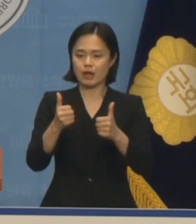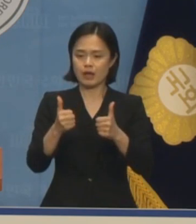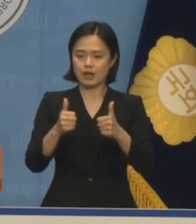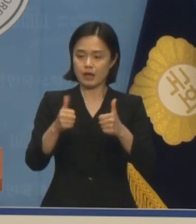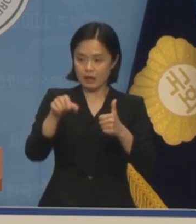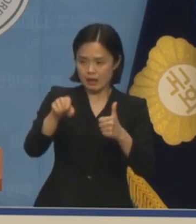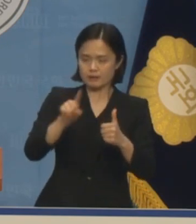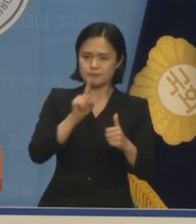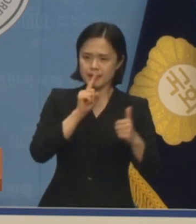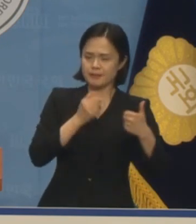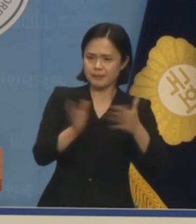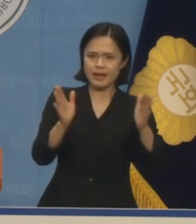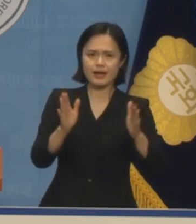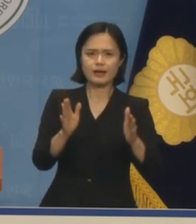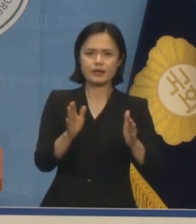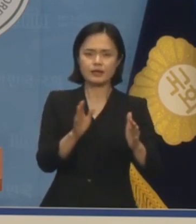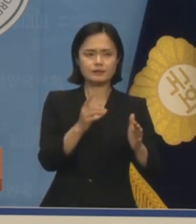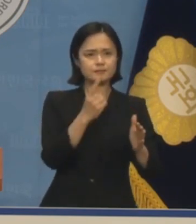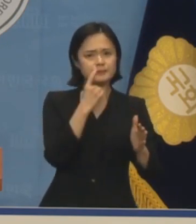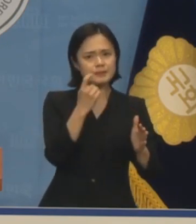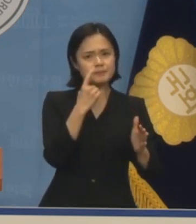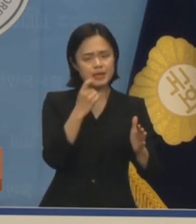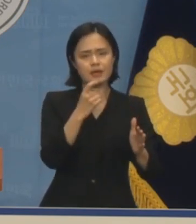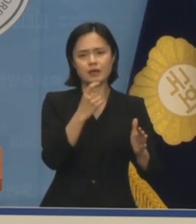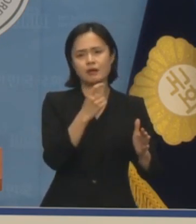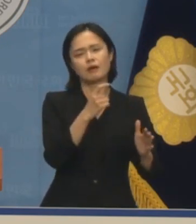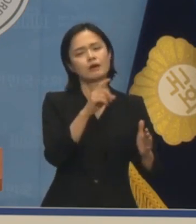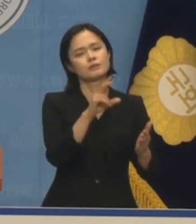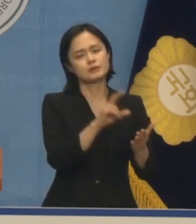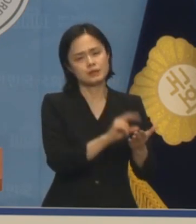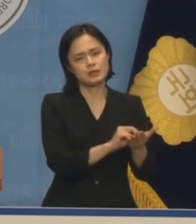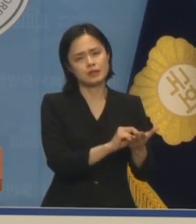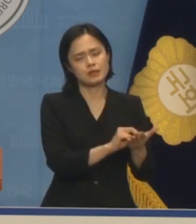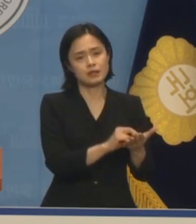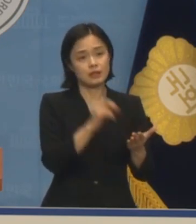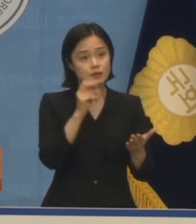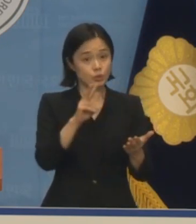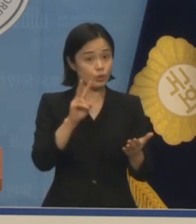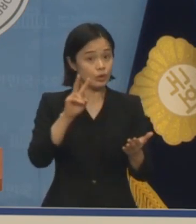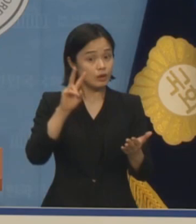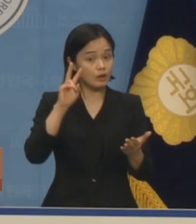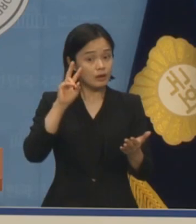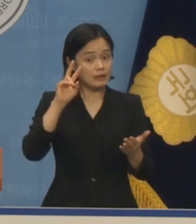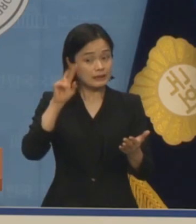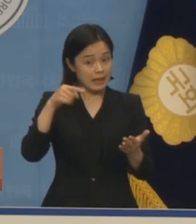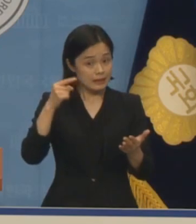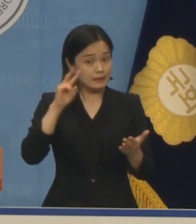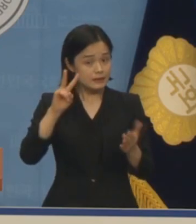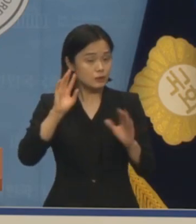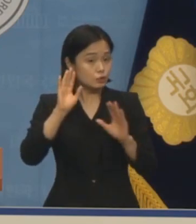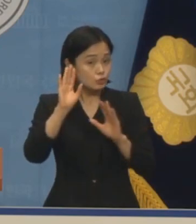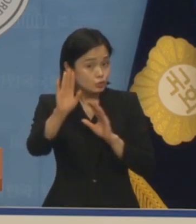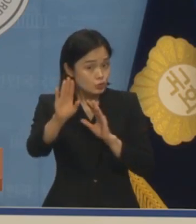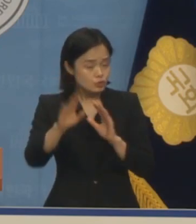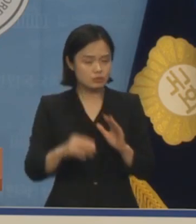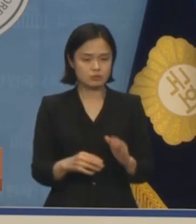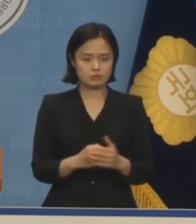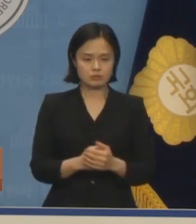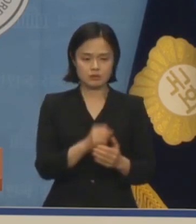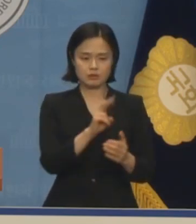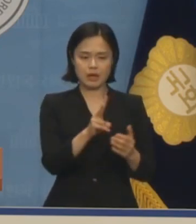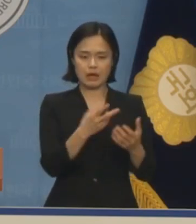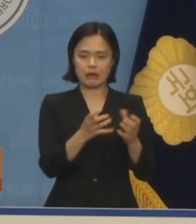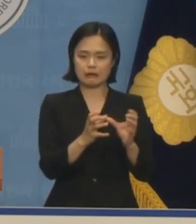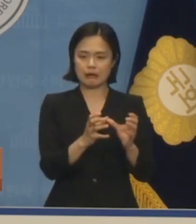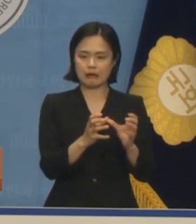있습니다. 이어 이틀 뒤에는 검찰 조직이 야당 전 대표 부부에게 소환 조사를 받으려며